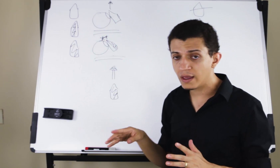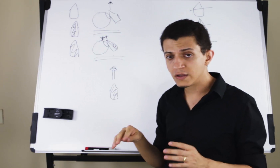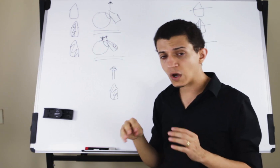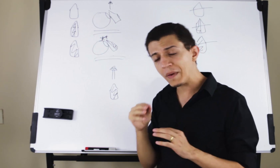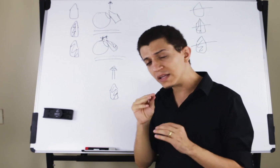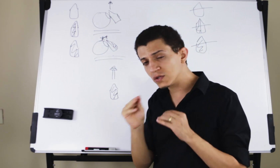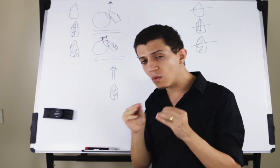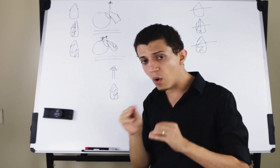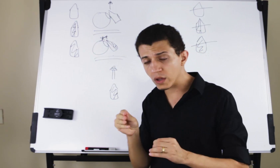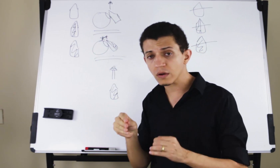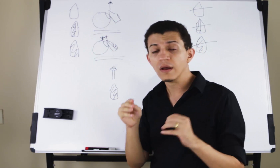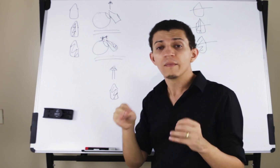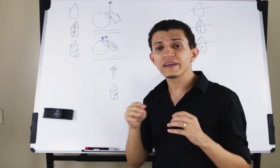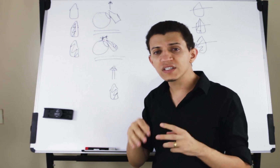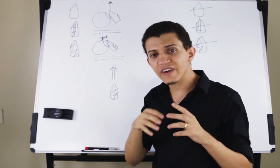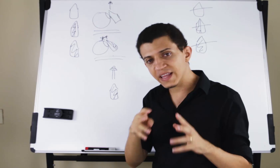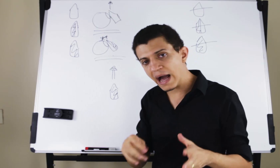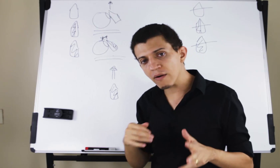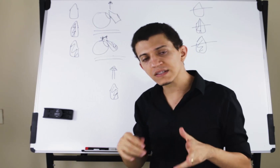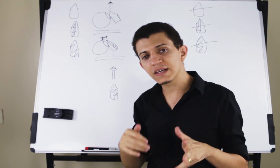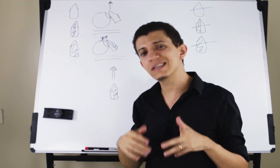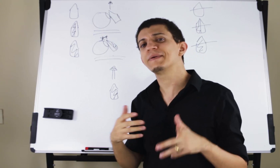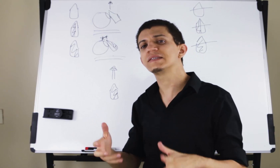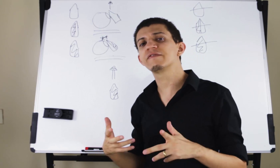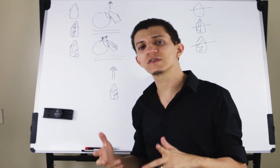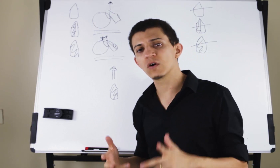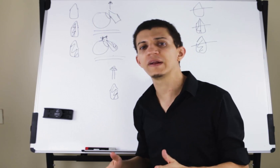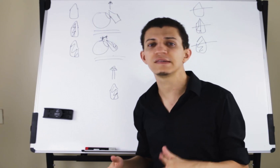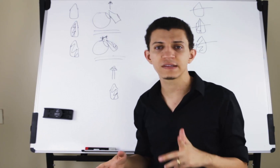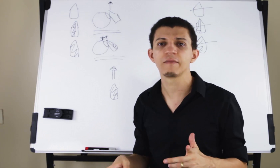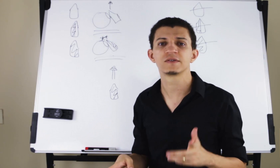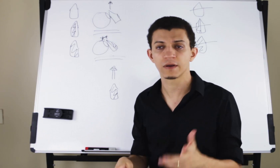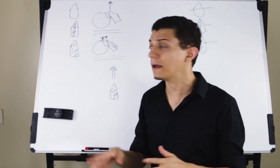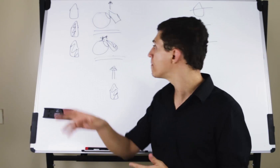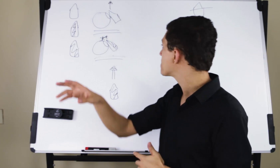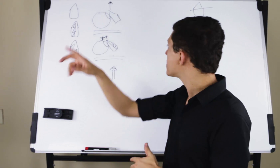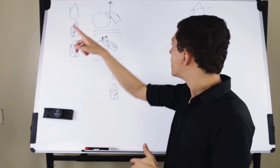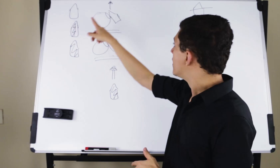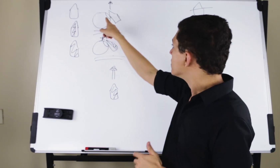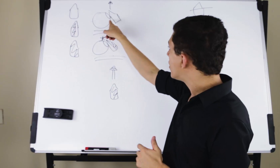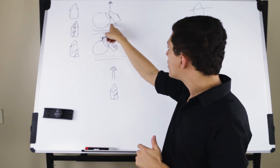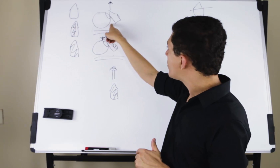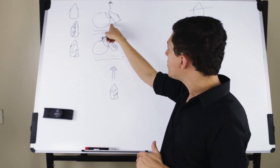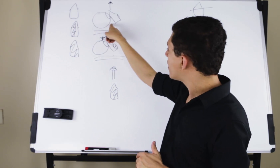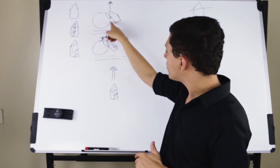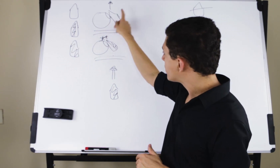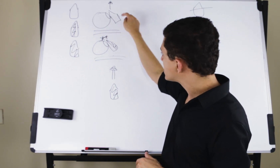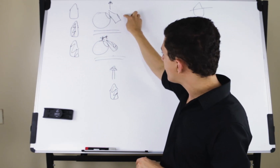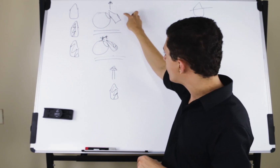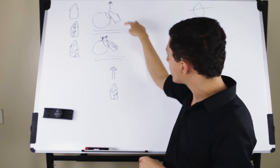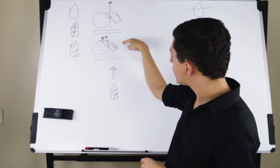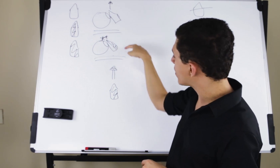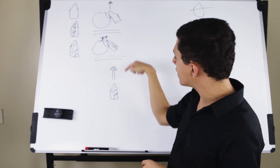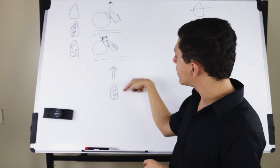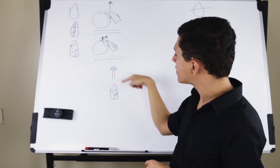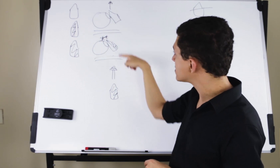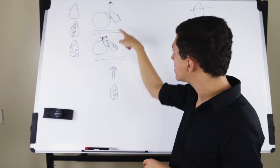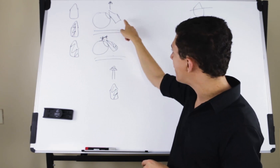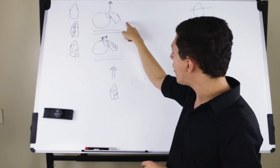aqui, somente um ou outro, porque a gente vai ter aulas aqui específicas sobre esses temas, ok? Então aqui o primeiro, escrevi um aqui com cada orientação da palma.